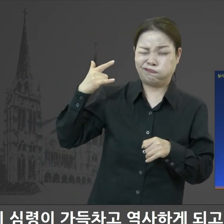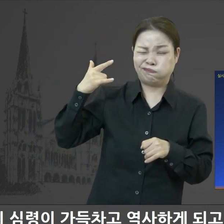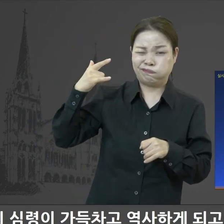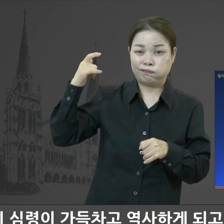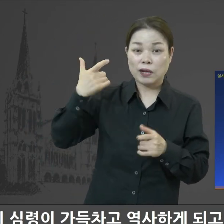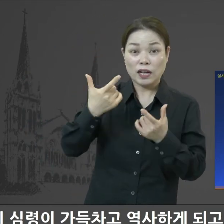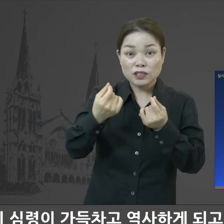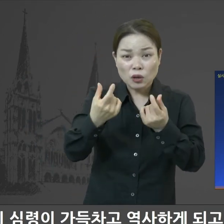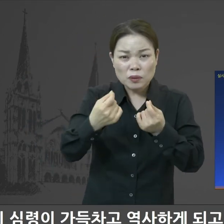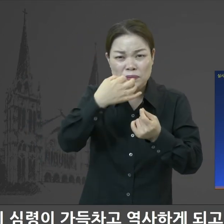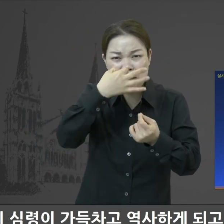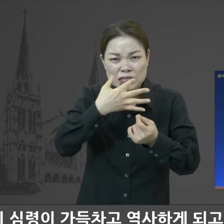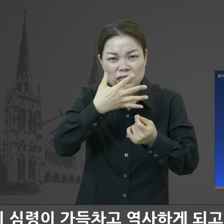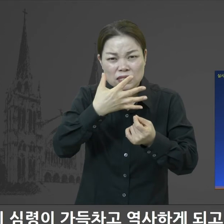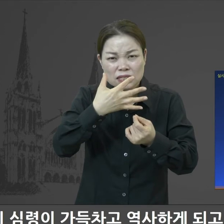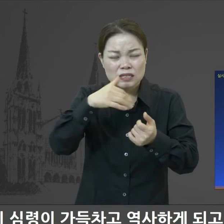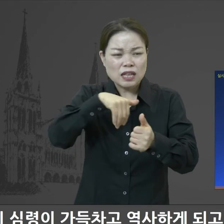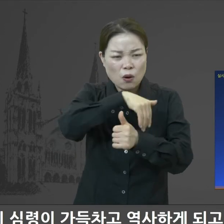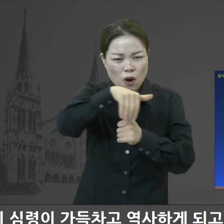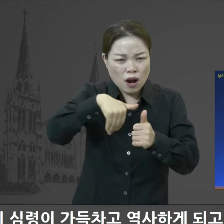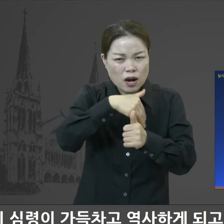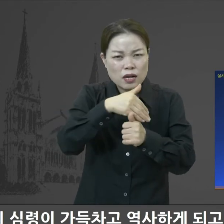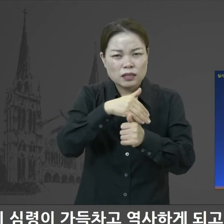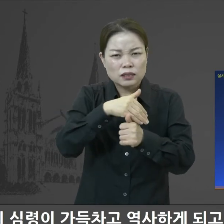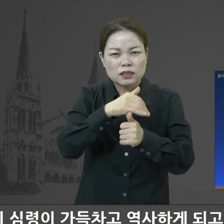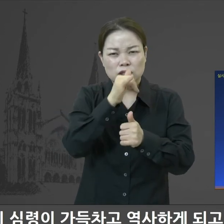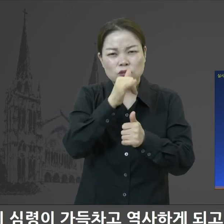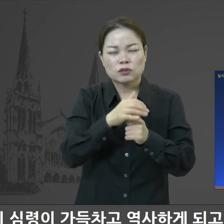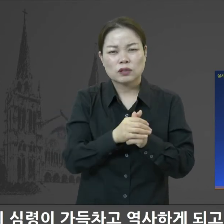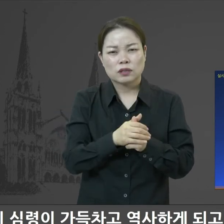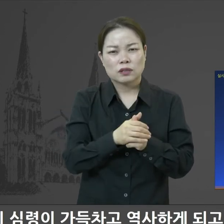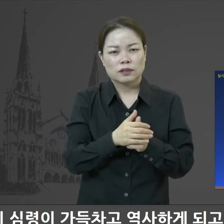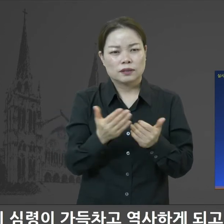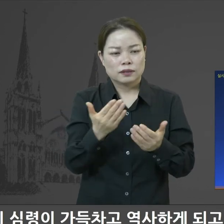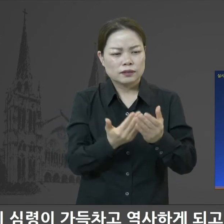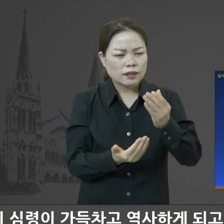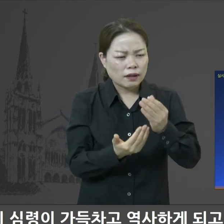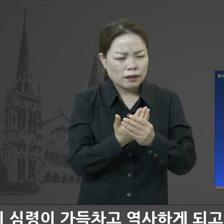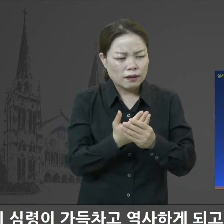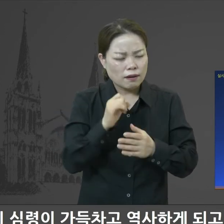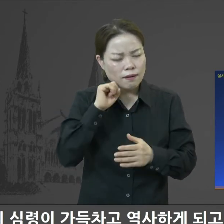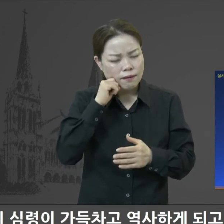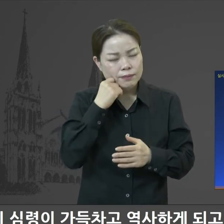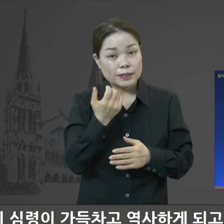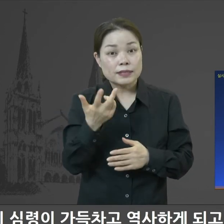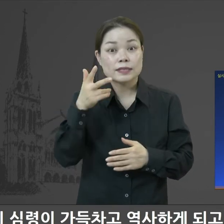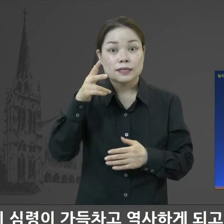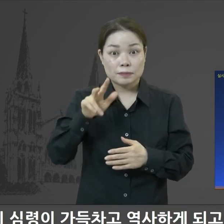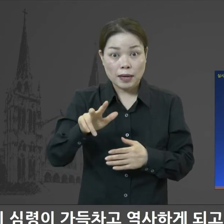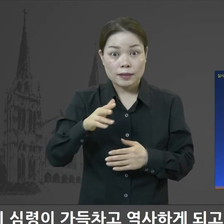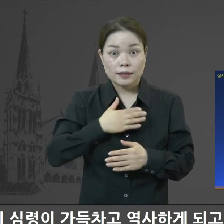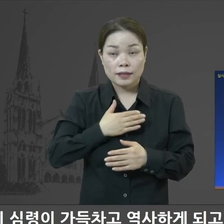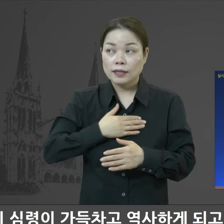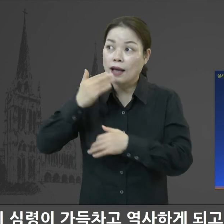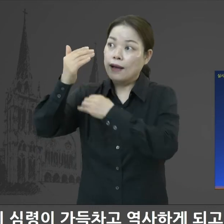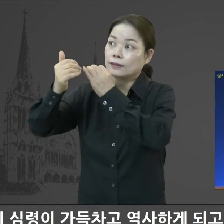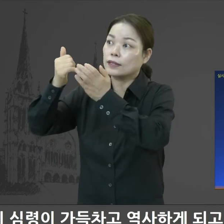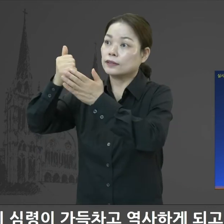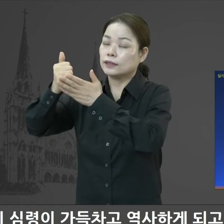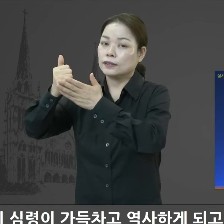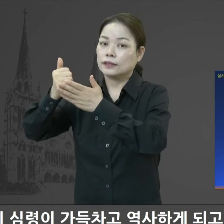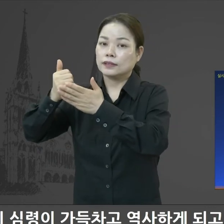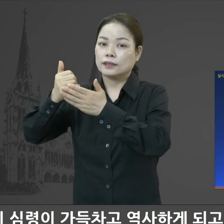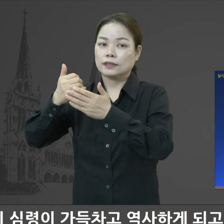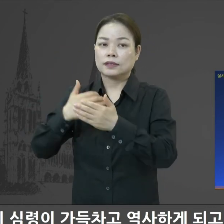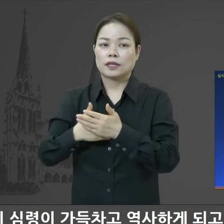있습니다. 많은 사건, 사고가 우리를 낙심시킬 수도 있습니다. 그러나 그때 이것을 기억하십시오. 나는 지금 하나님께서 아는